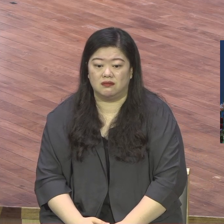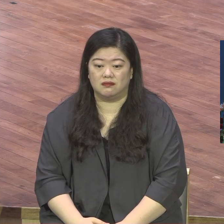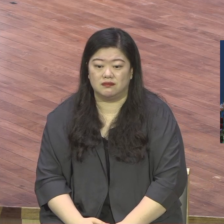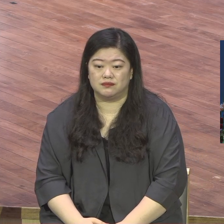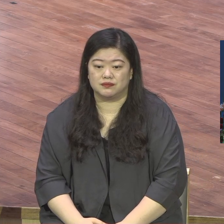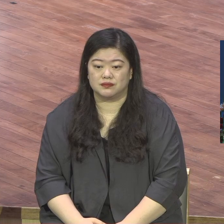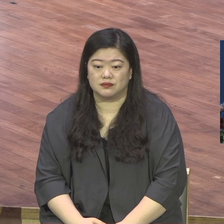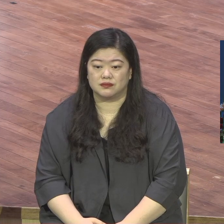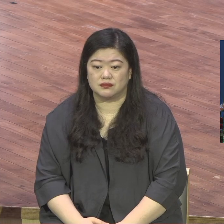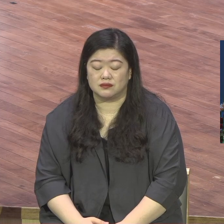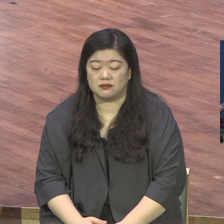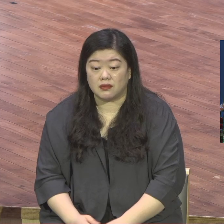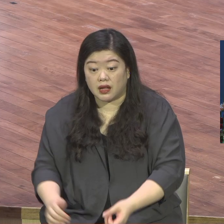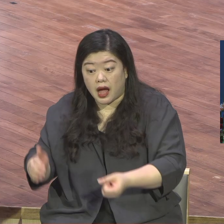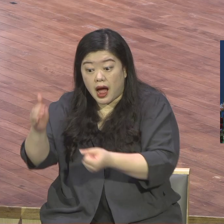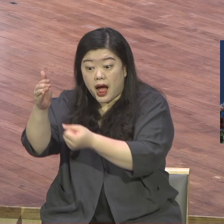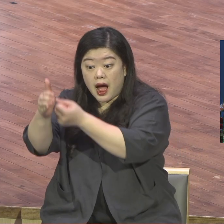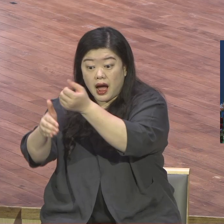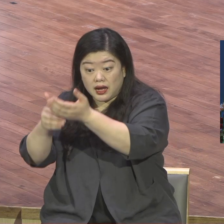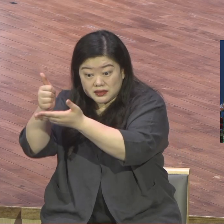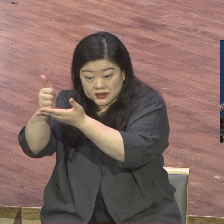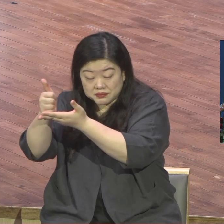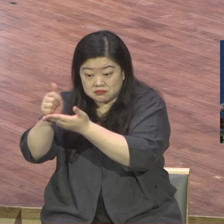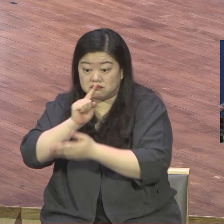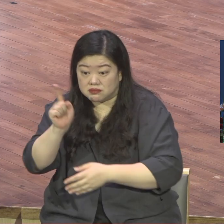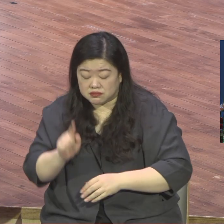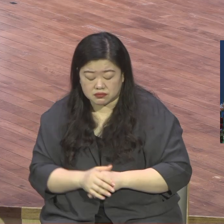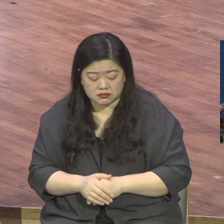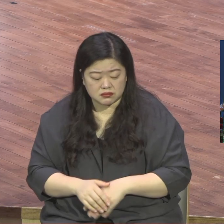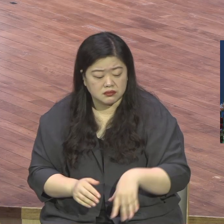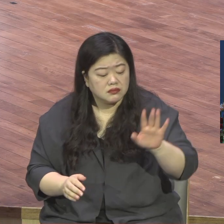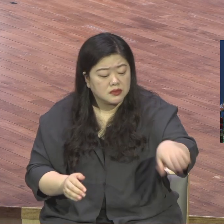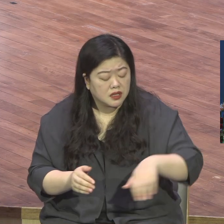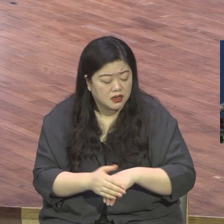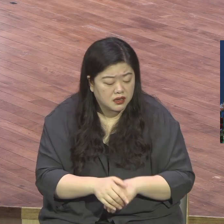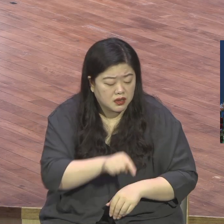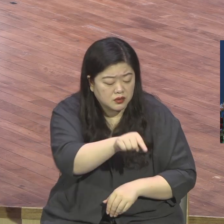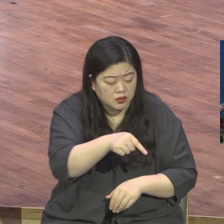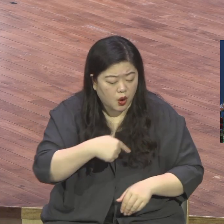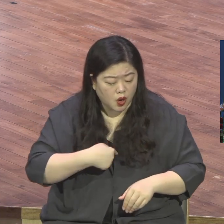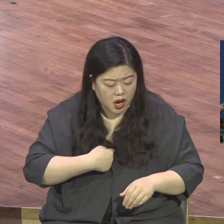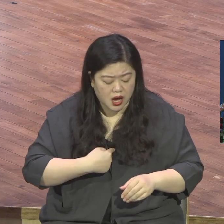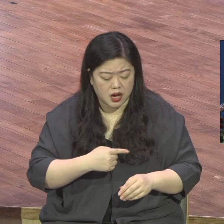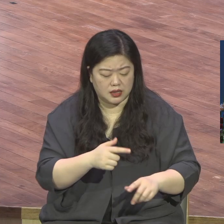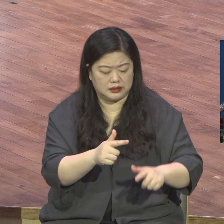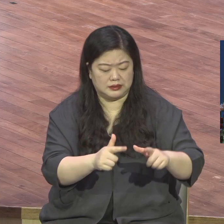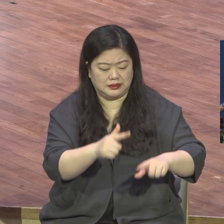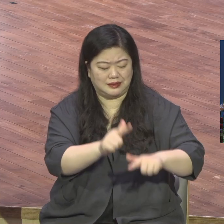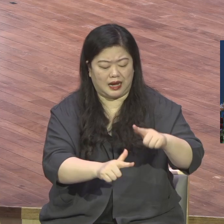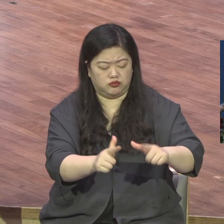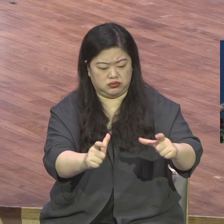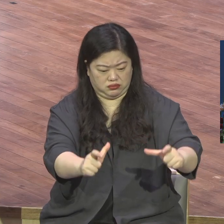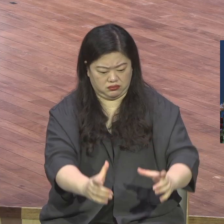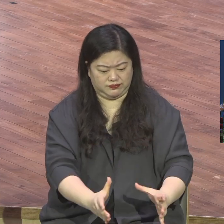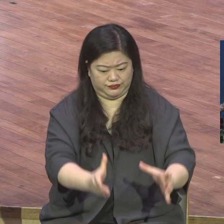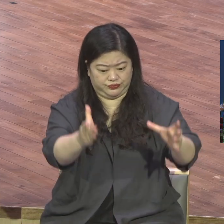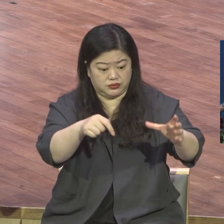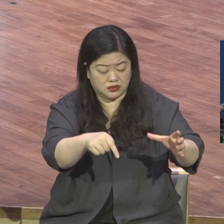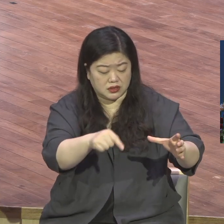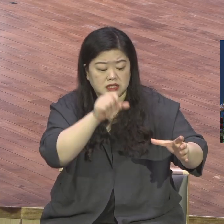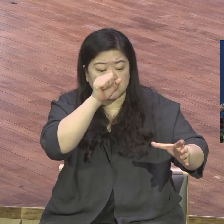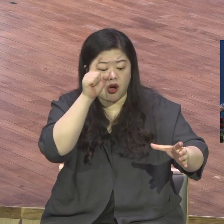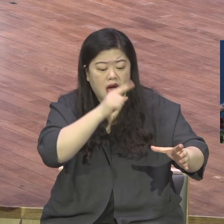선악을 알게 하는 나무를 따먹었냐? 이렇게 물었습니다. 하나님. 그러니까